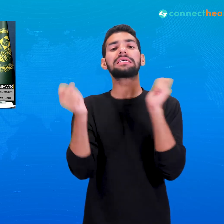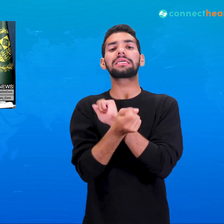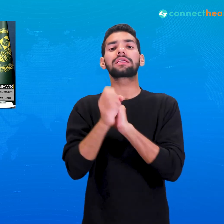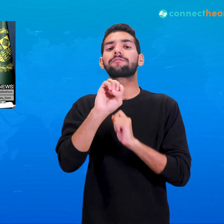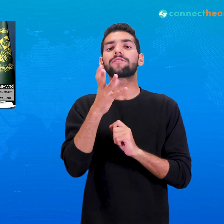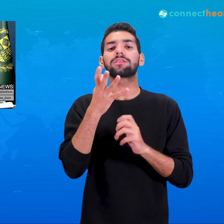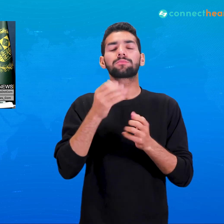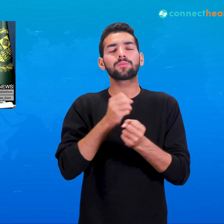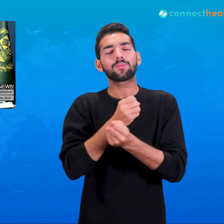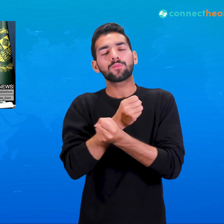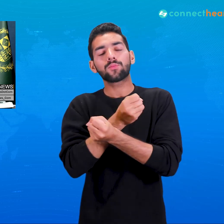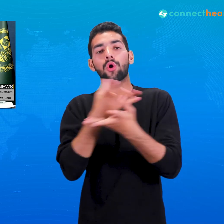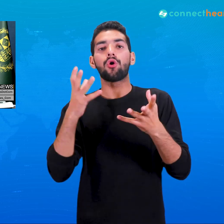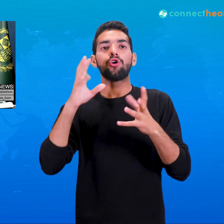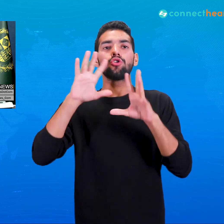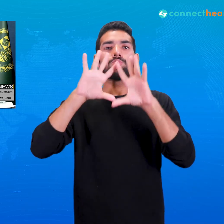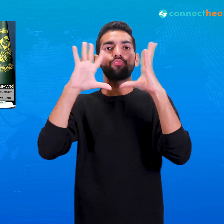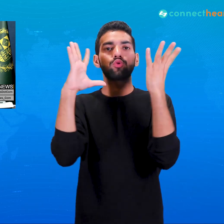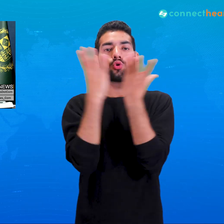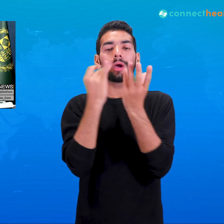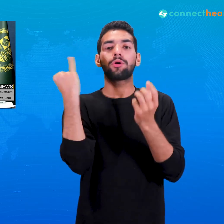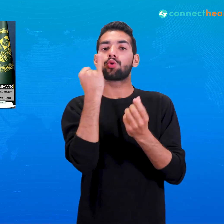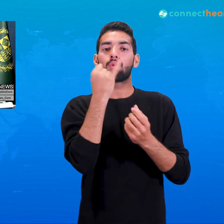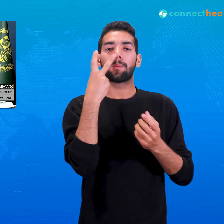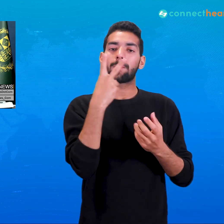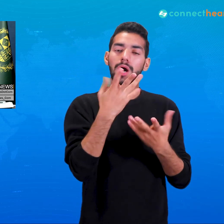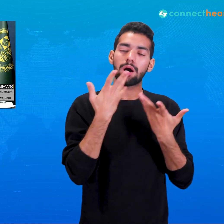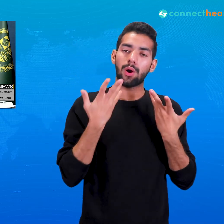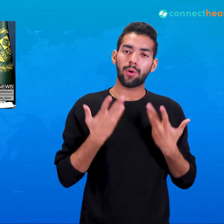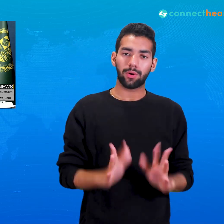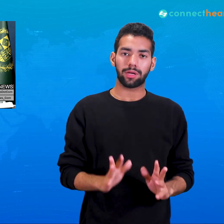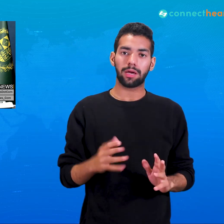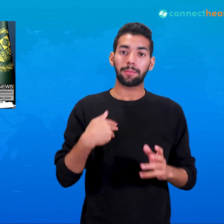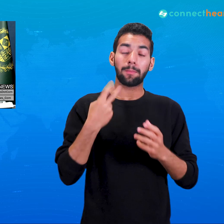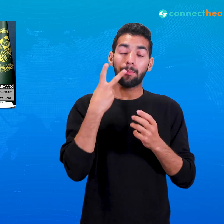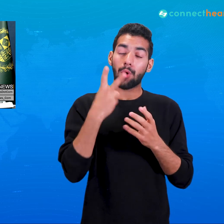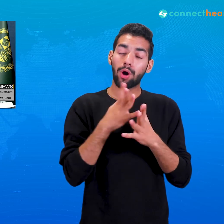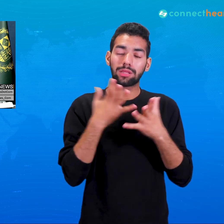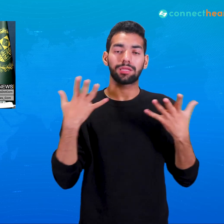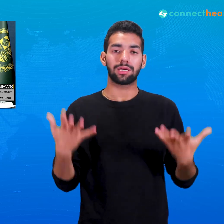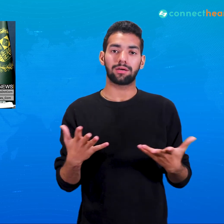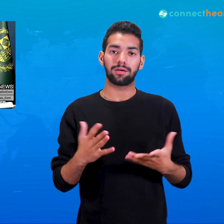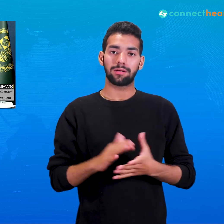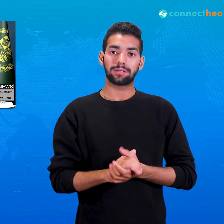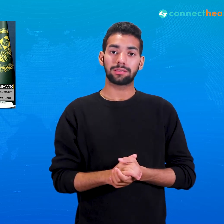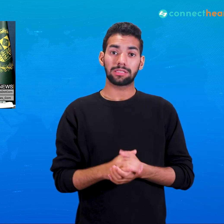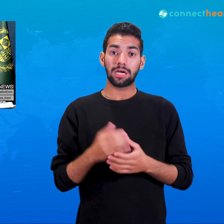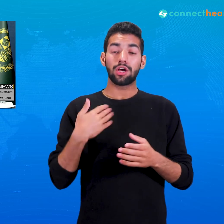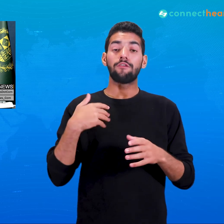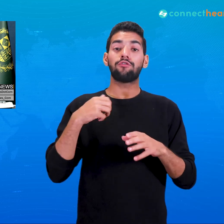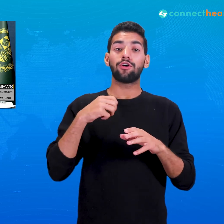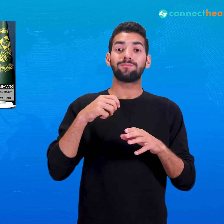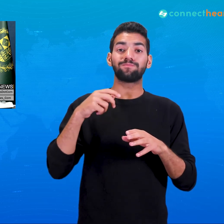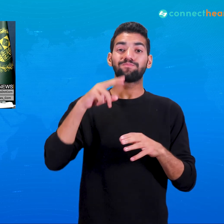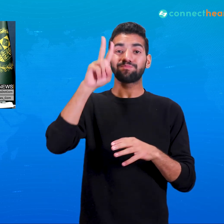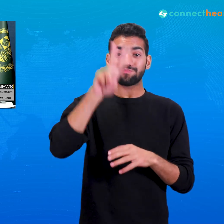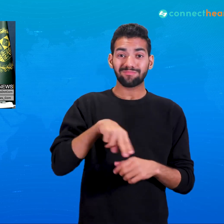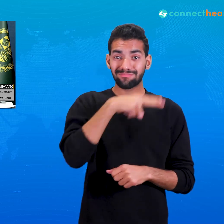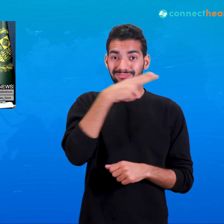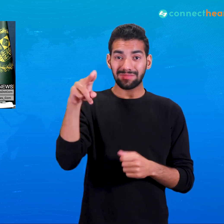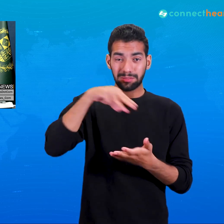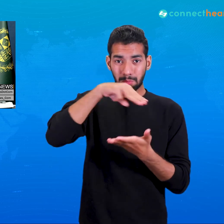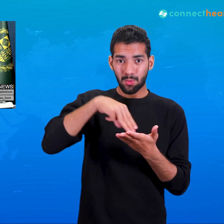زندگی ساری دنیا میں ٹریول کیا کرکٹ کی وجہ سے، میں نے دنیا کے نظام دیکھے ہوئے ہیں۔